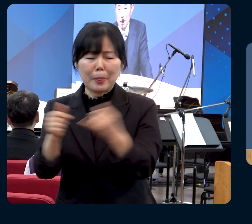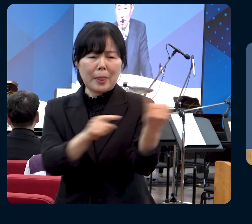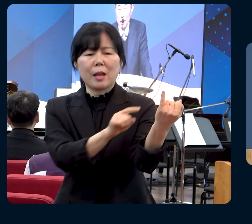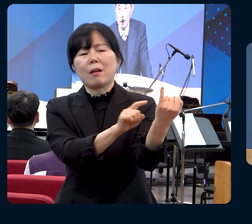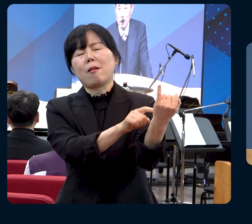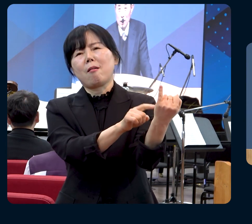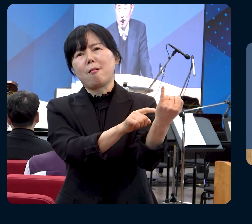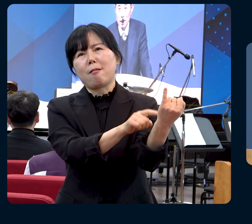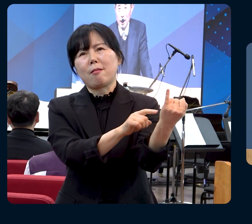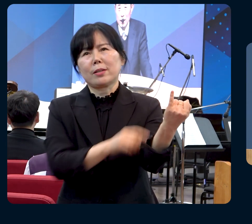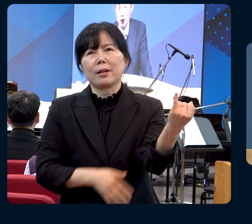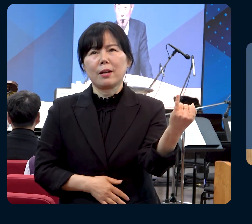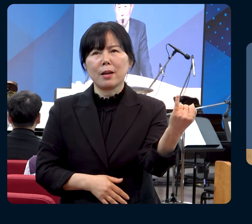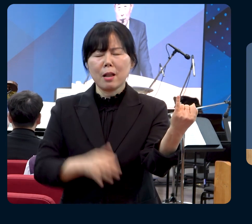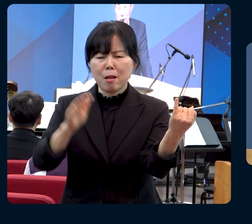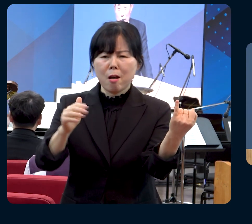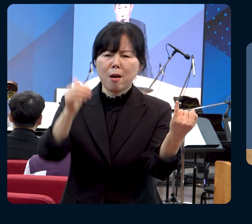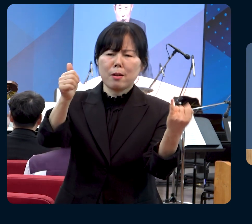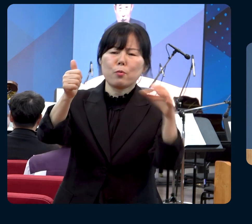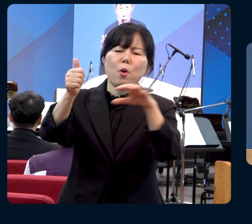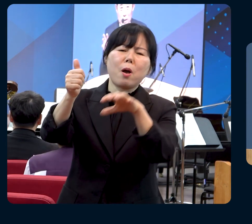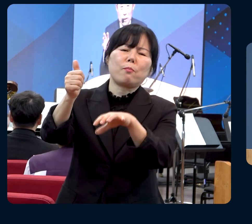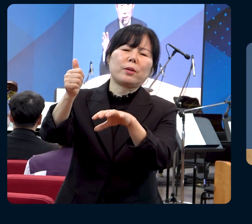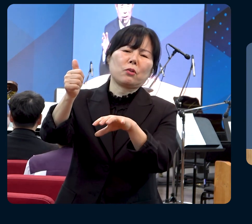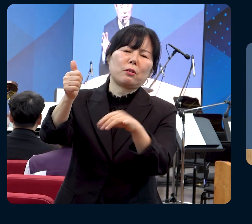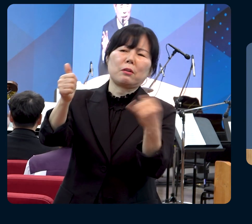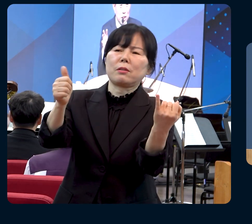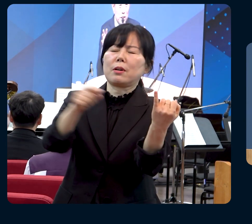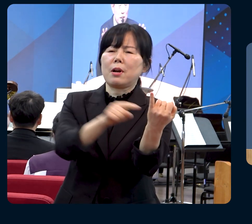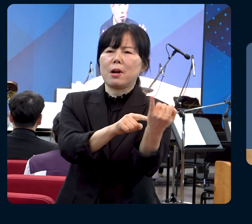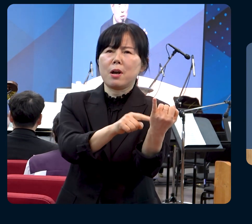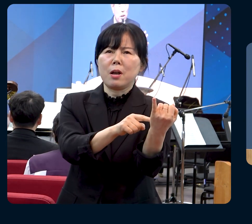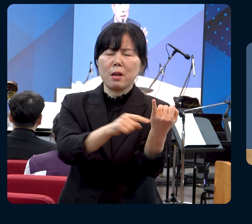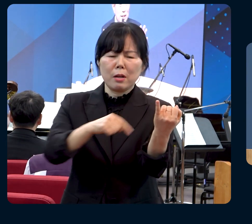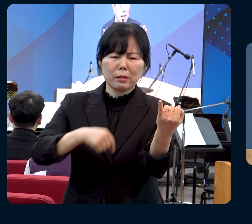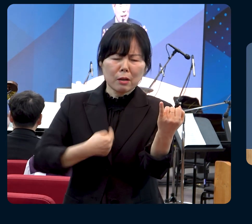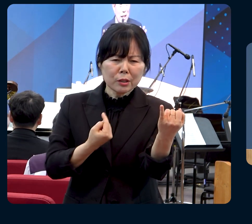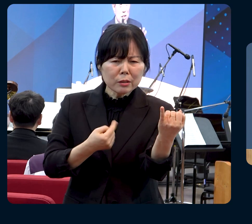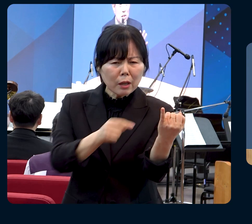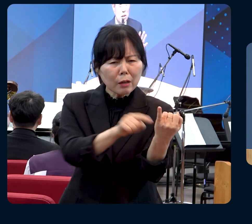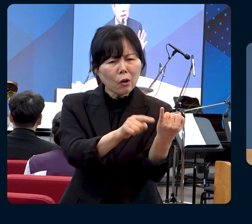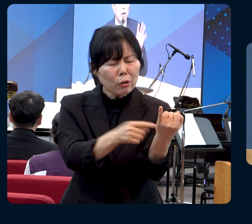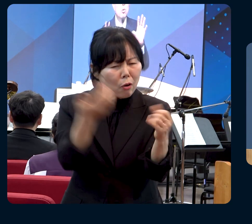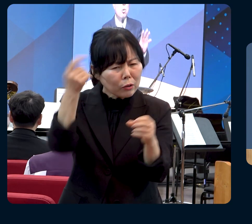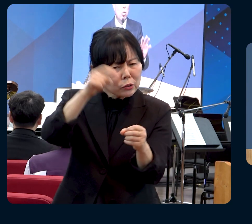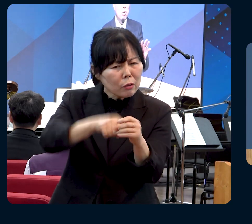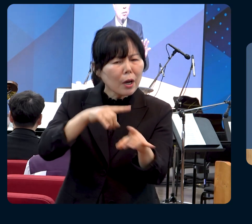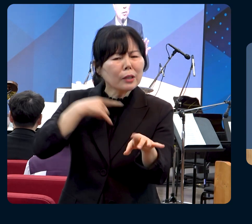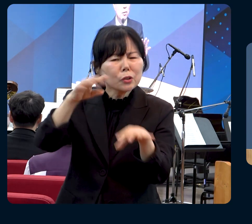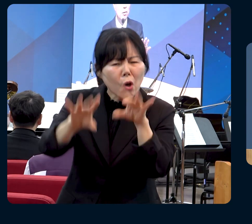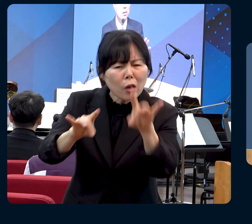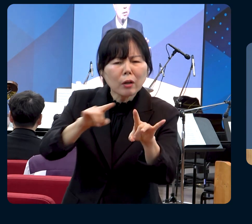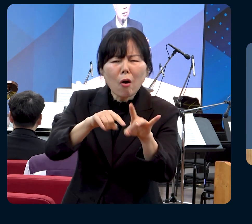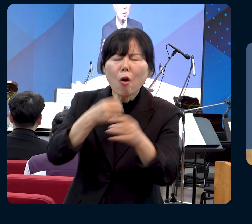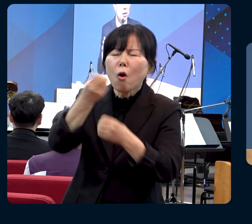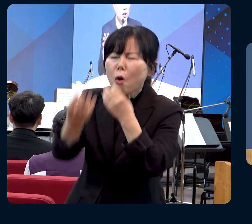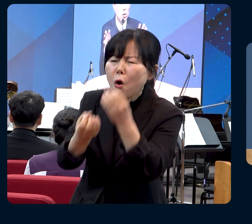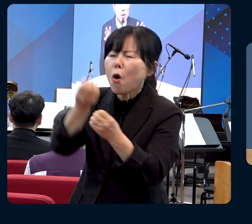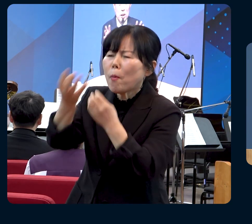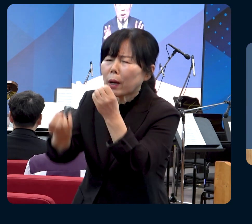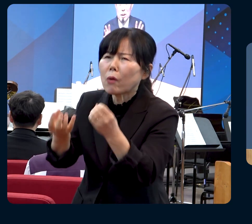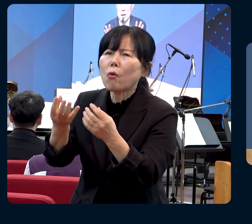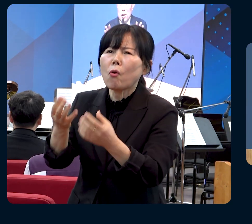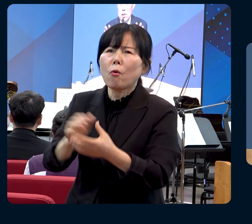여인이 하나님 앞에 자신의 영적인 갈증을 내어놓고,